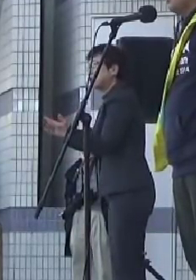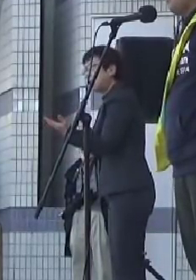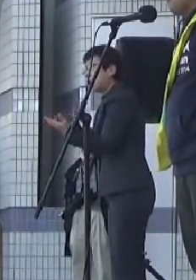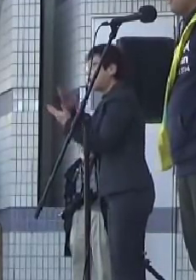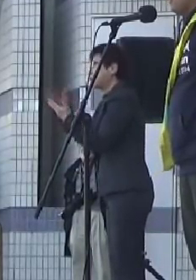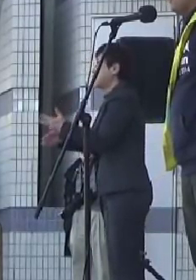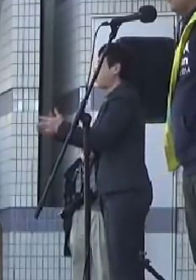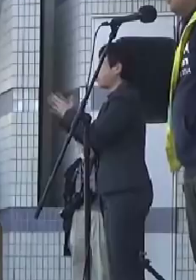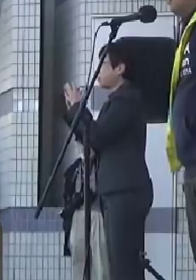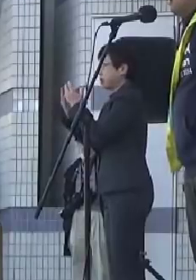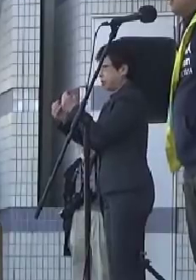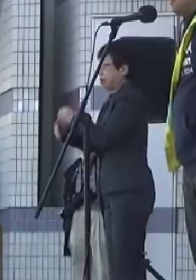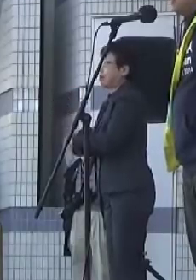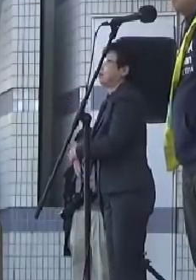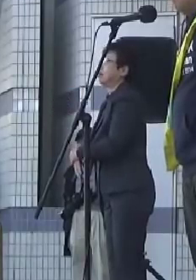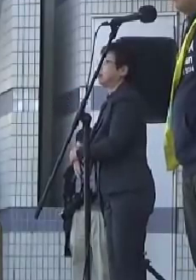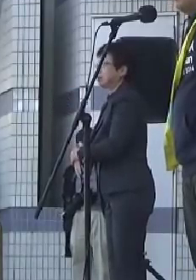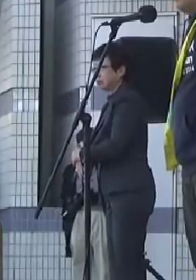施設です。